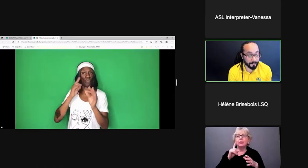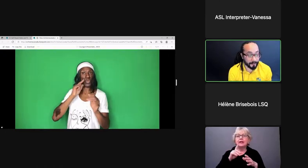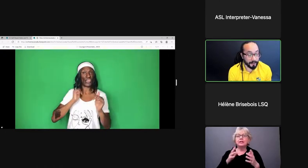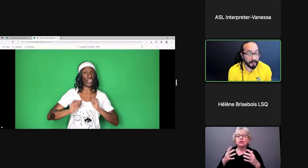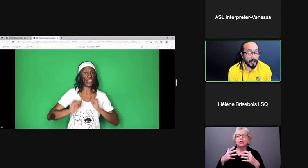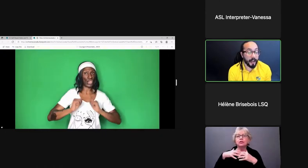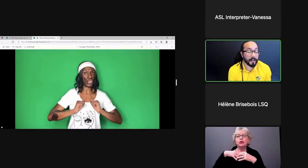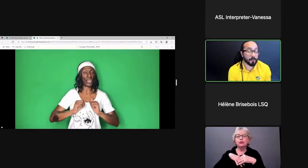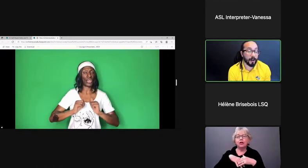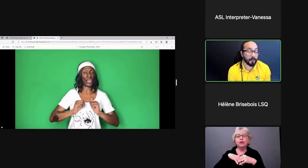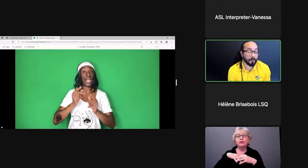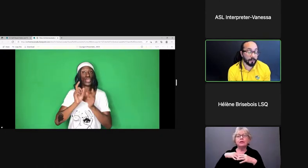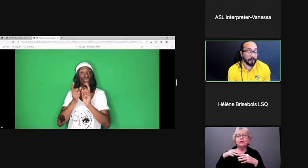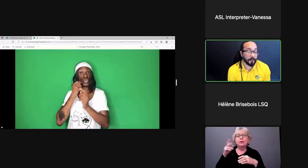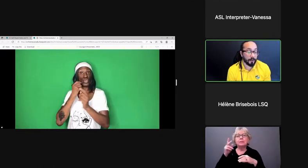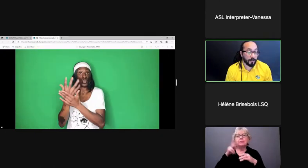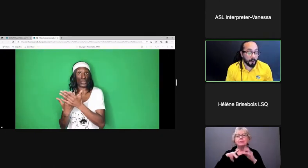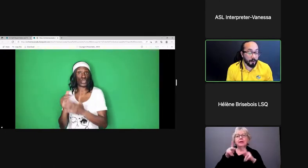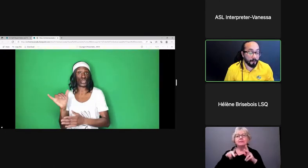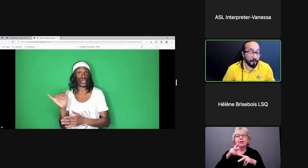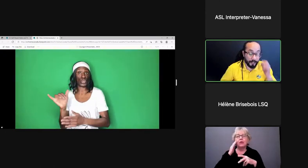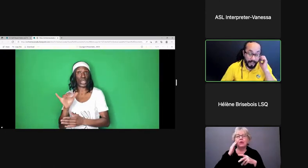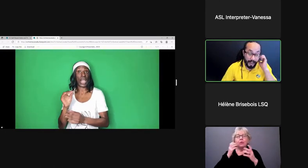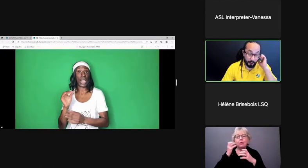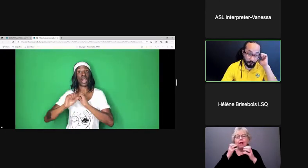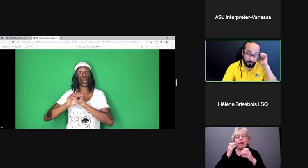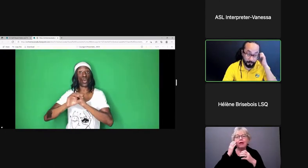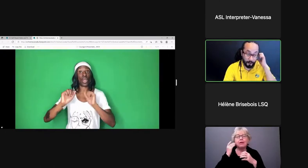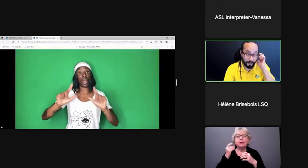gens de couleur et autres?